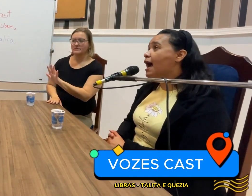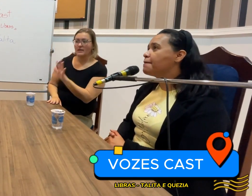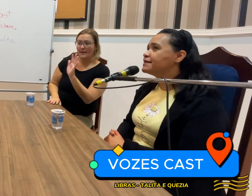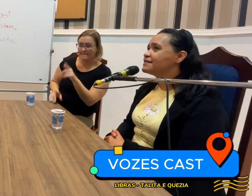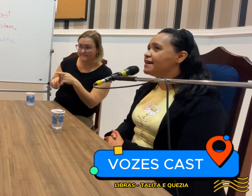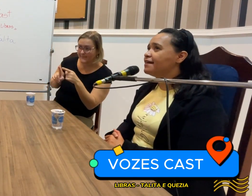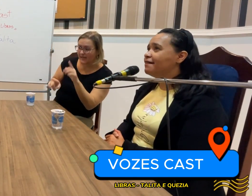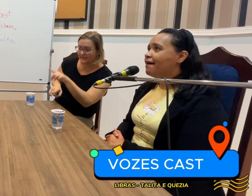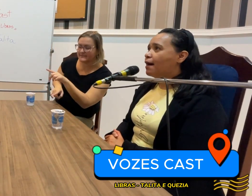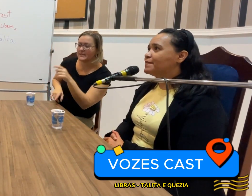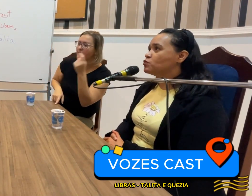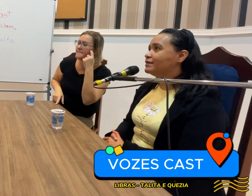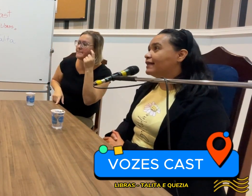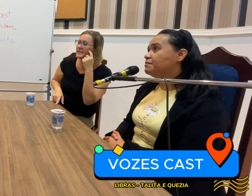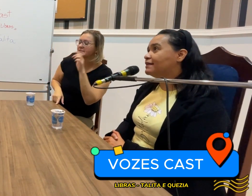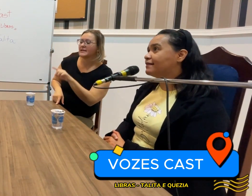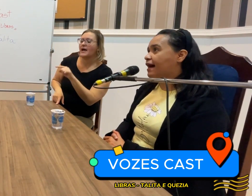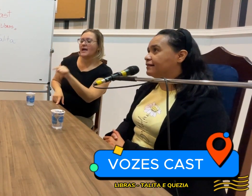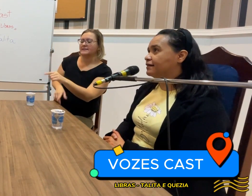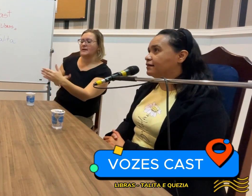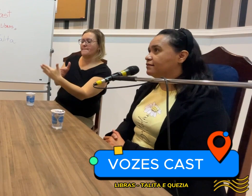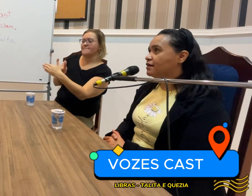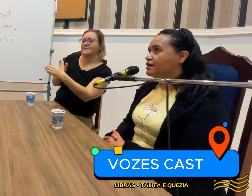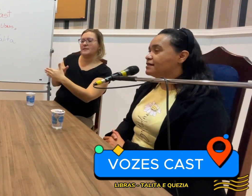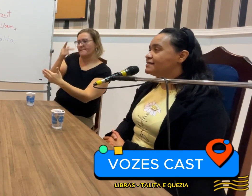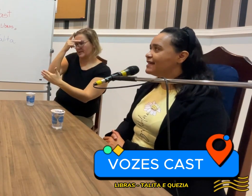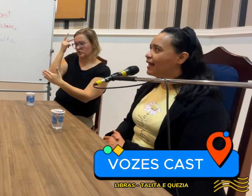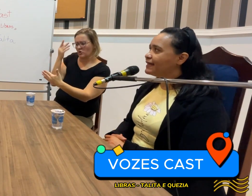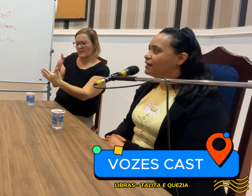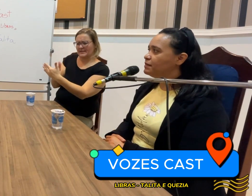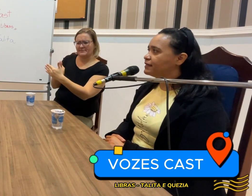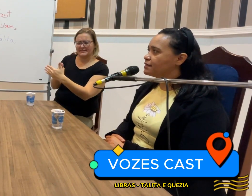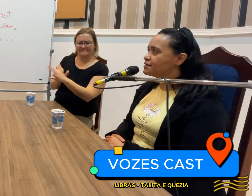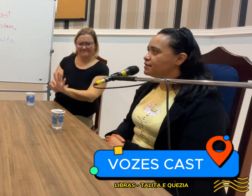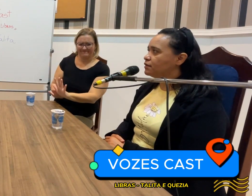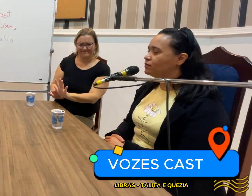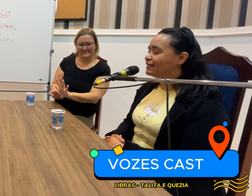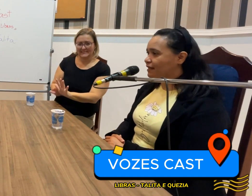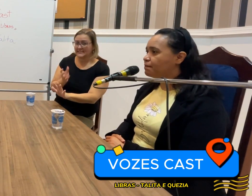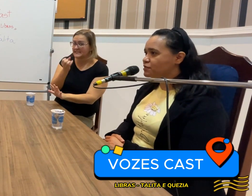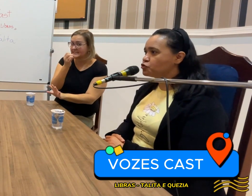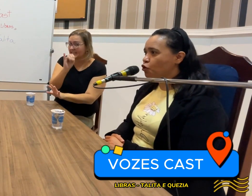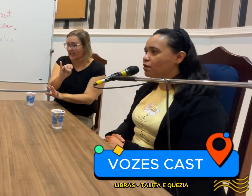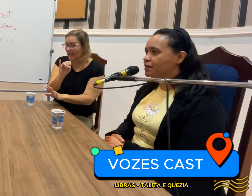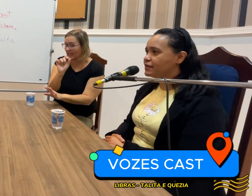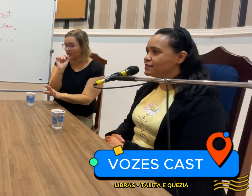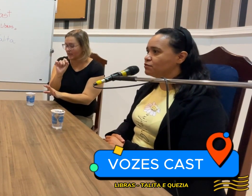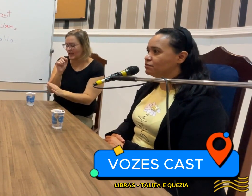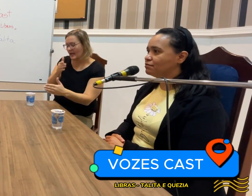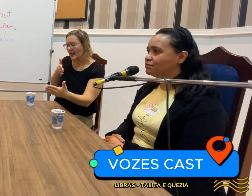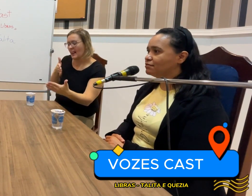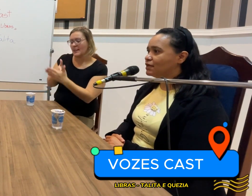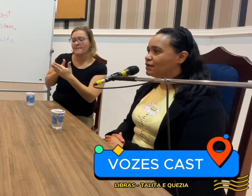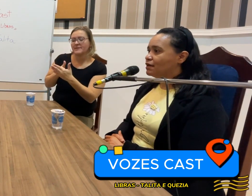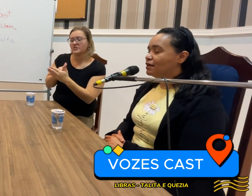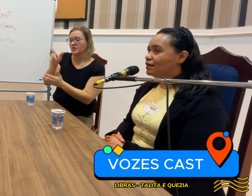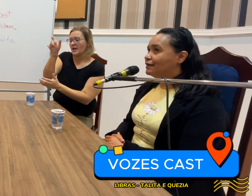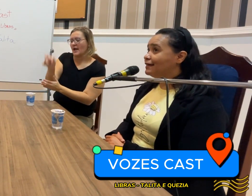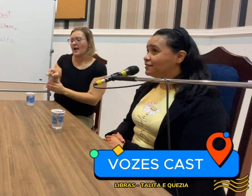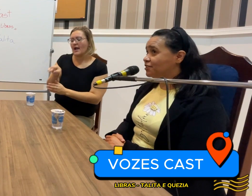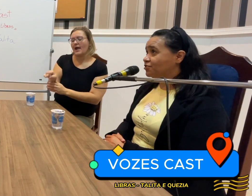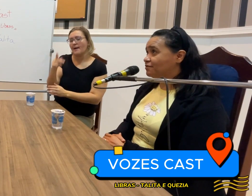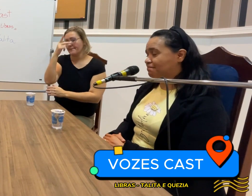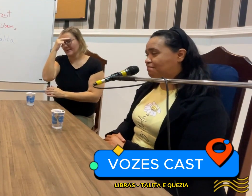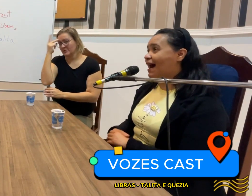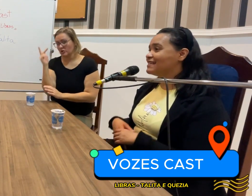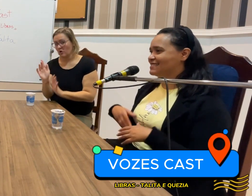falar assim, mas a pessoa tá limitada. Será que a limitação tá na pessoa mesmo?